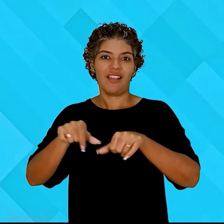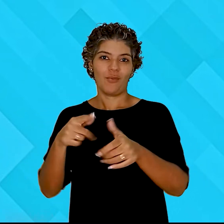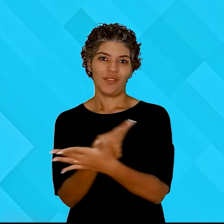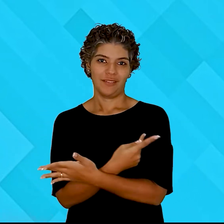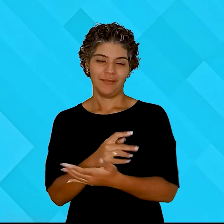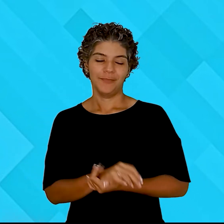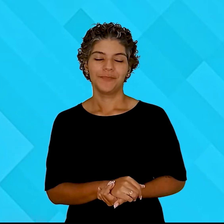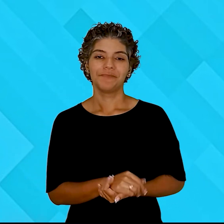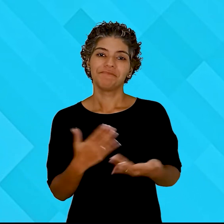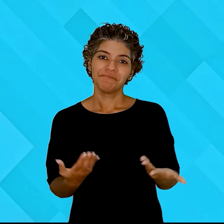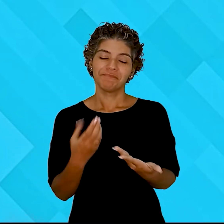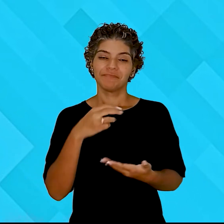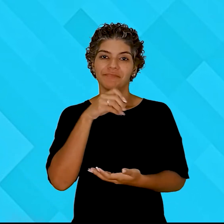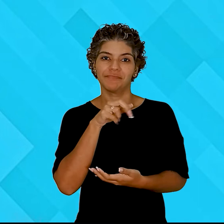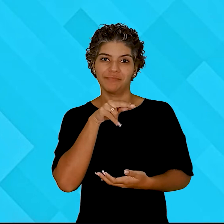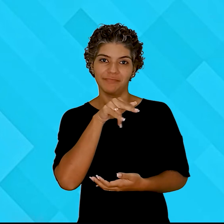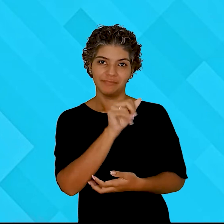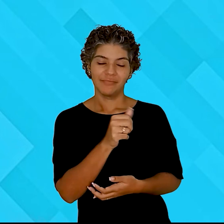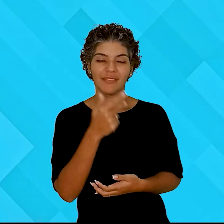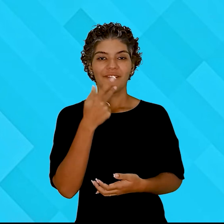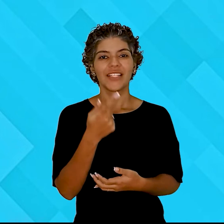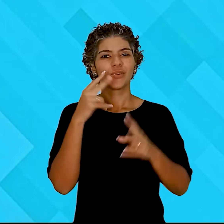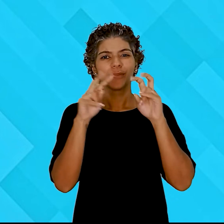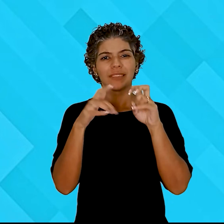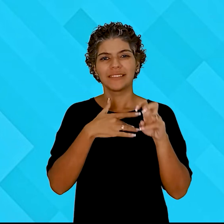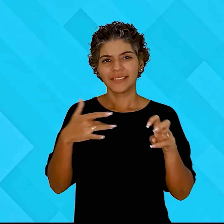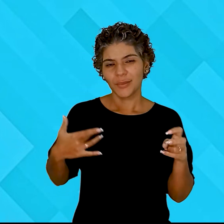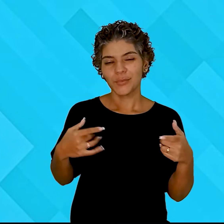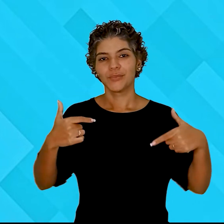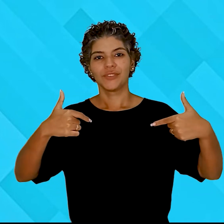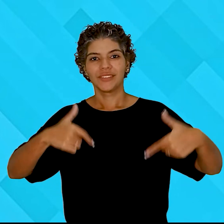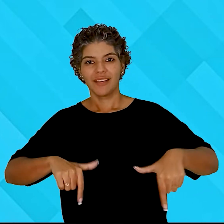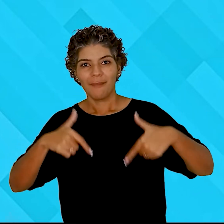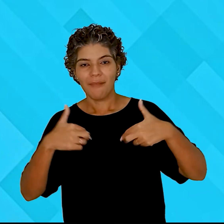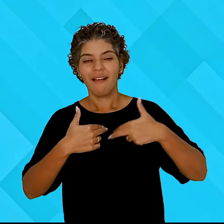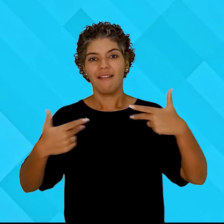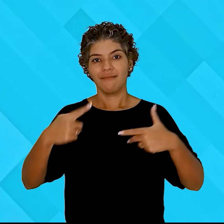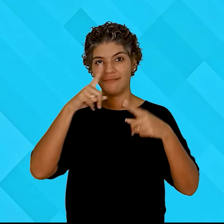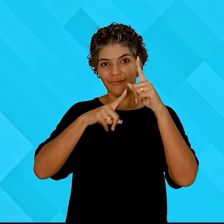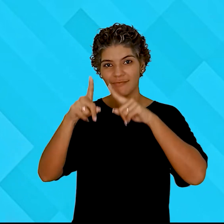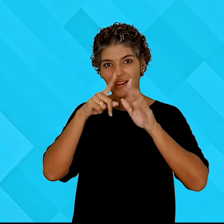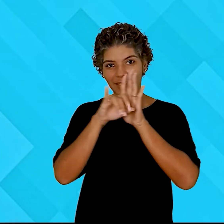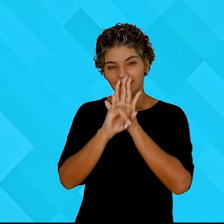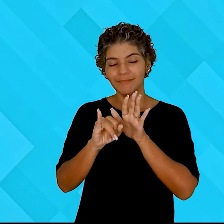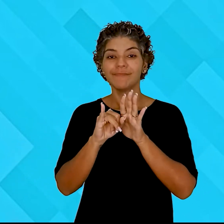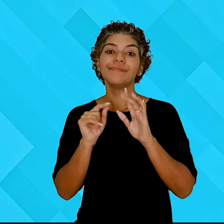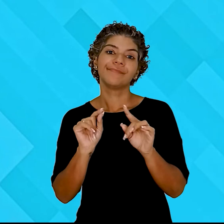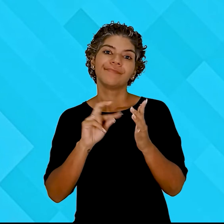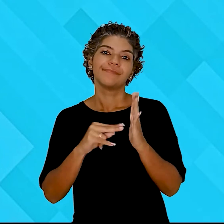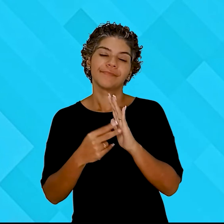trabalho, de saúde, de precarização, a gente tem um cenário no Brasil onde a produção cultural nunca teve